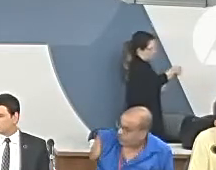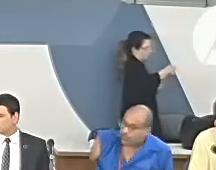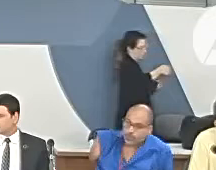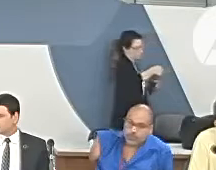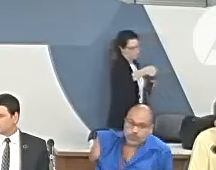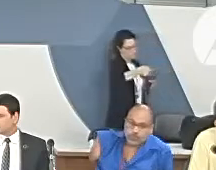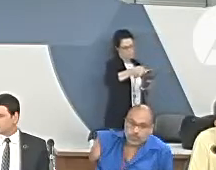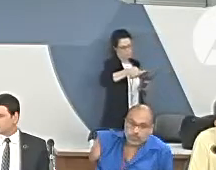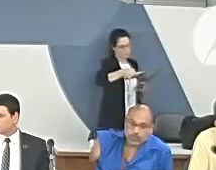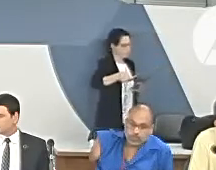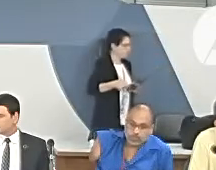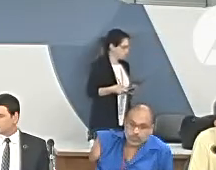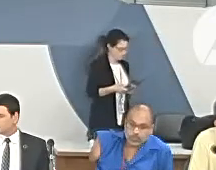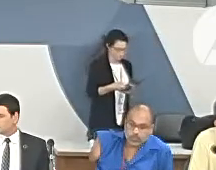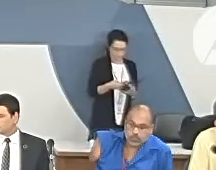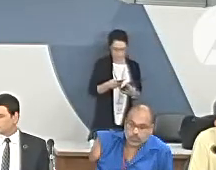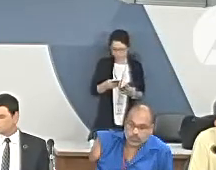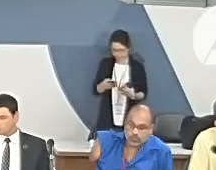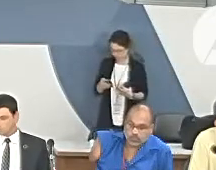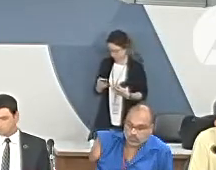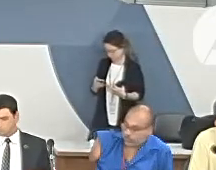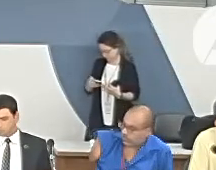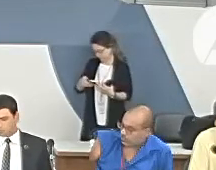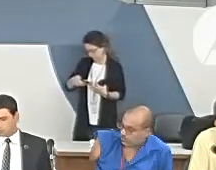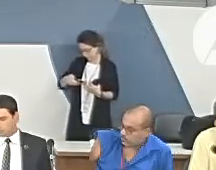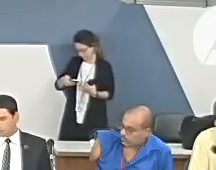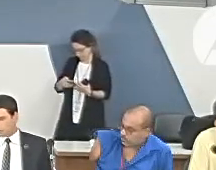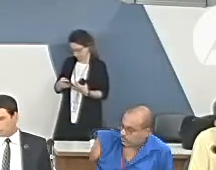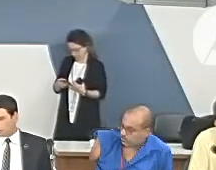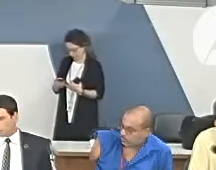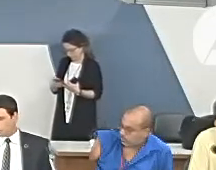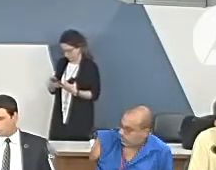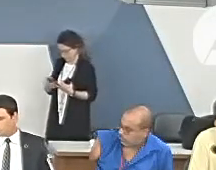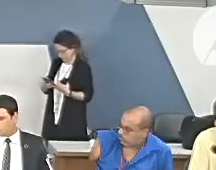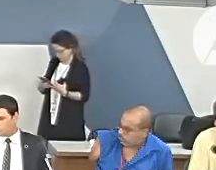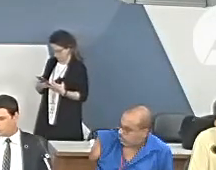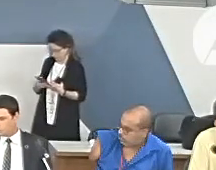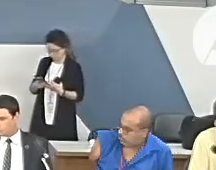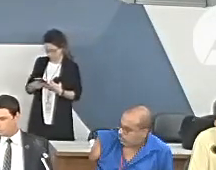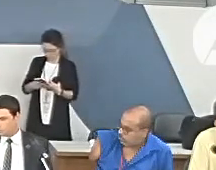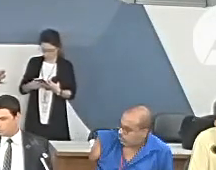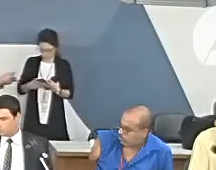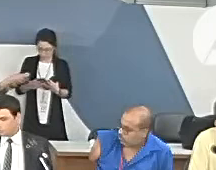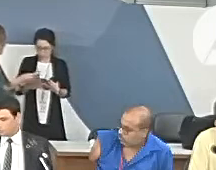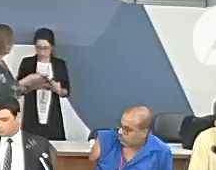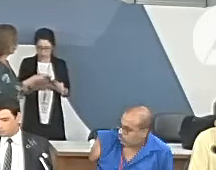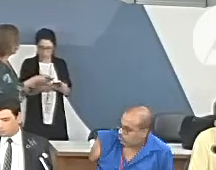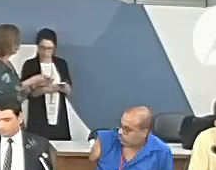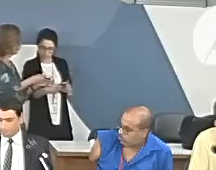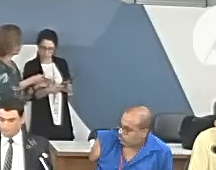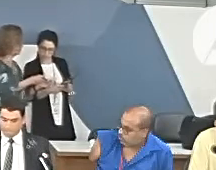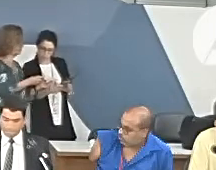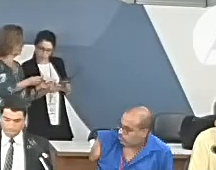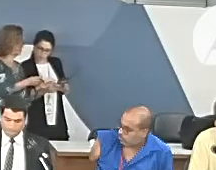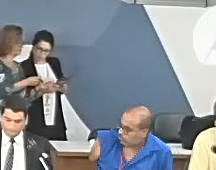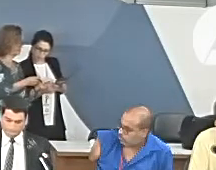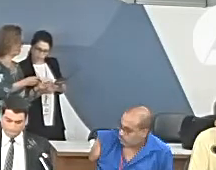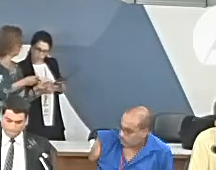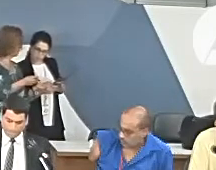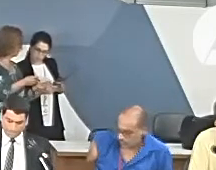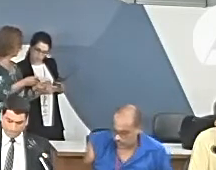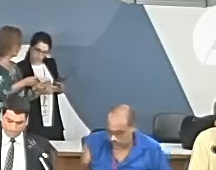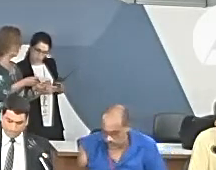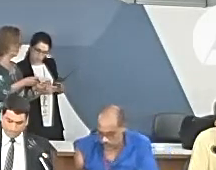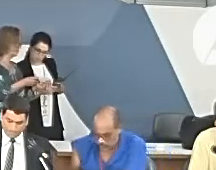você diz bem as leis existem nós temos que fazer a serem cumpridas e voltamos naquilo chegou o tempo de plantar já